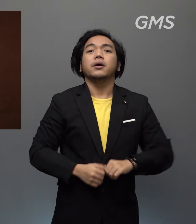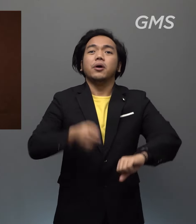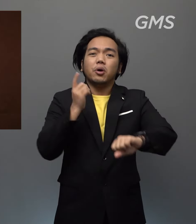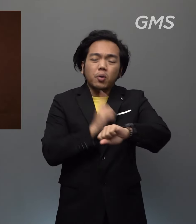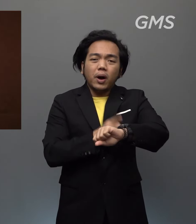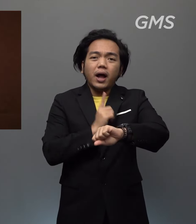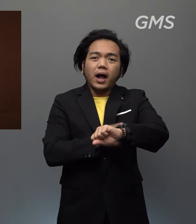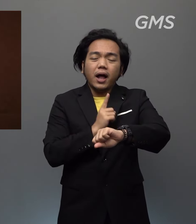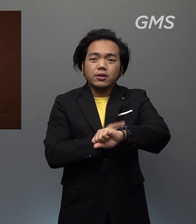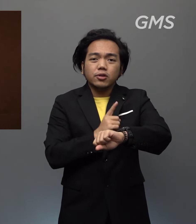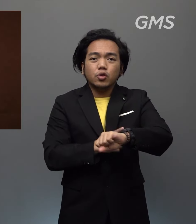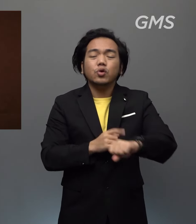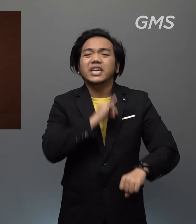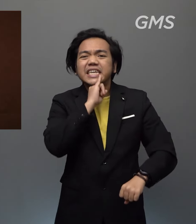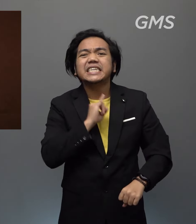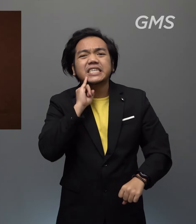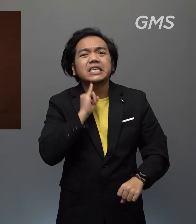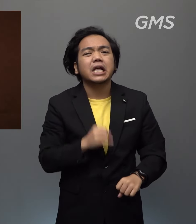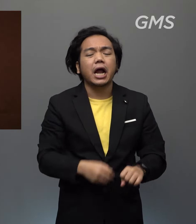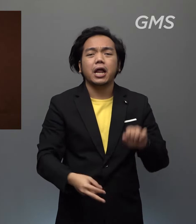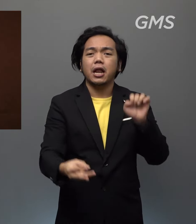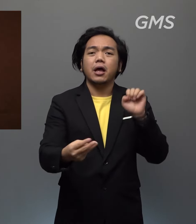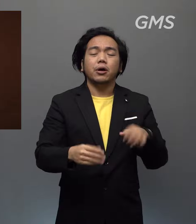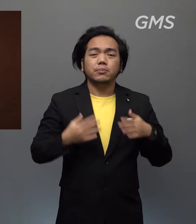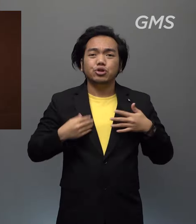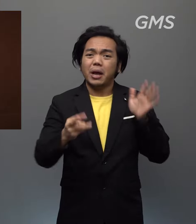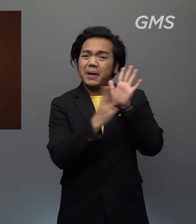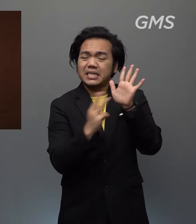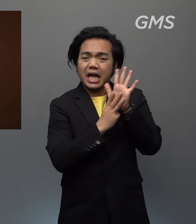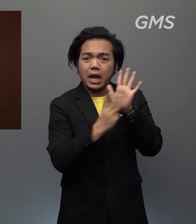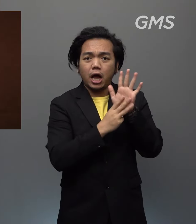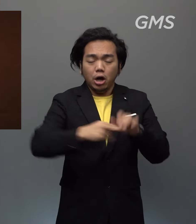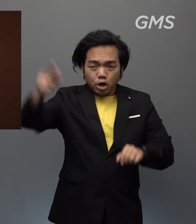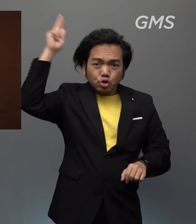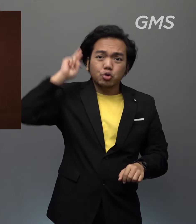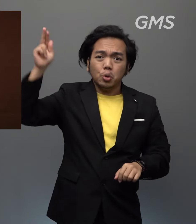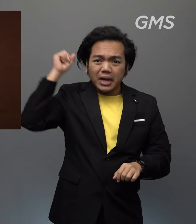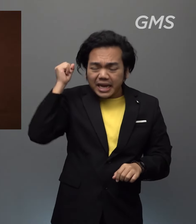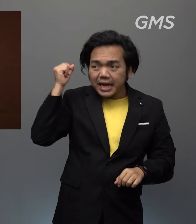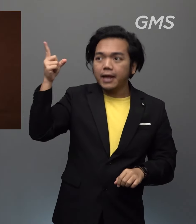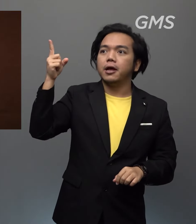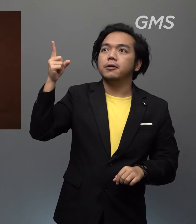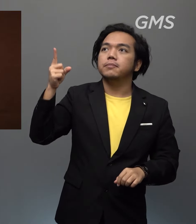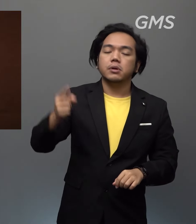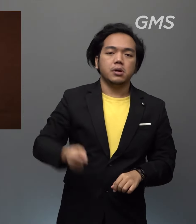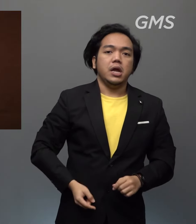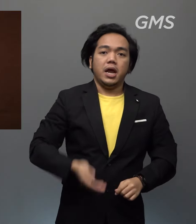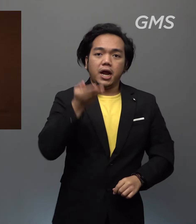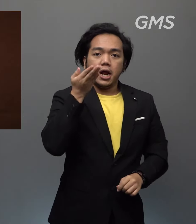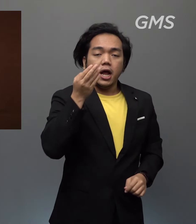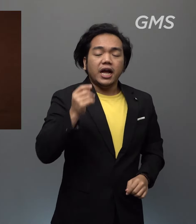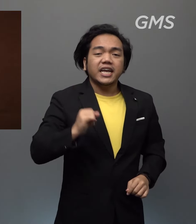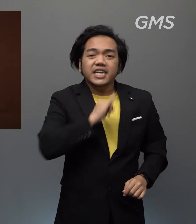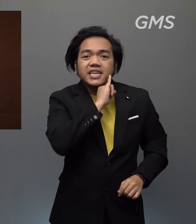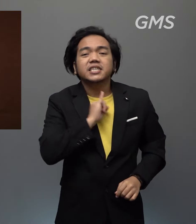keterpurukan bangsa Israel, Tuhan mengingatkan mereka bahwa mereka masih memiliki Allah yang